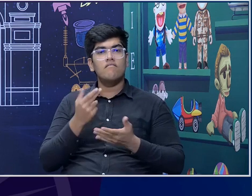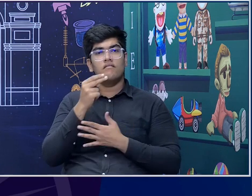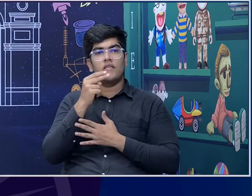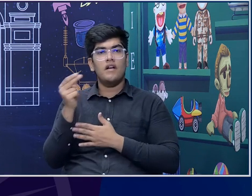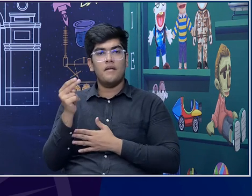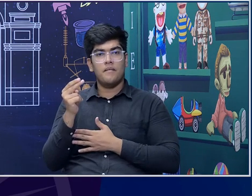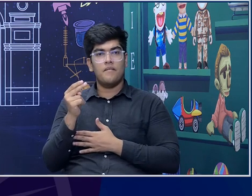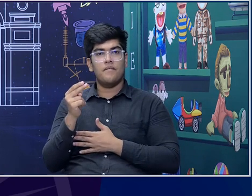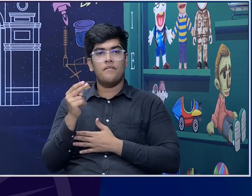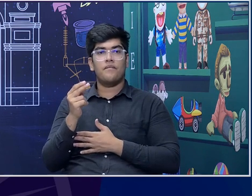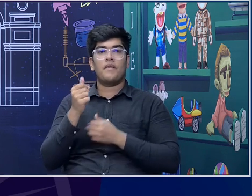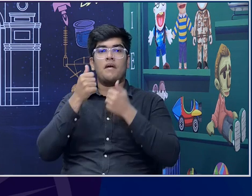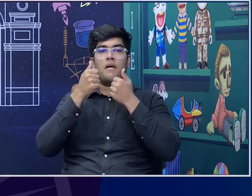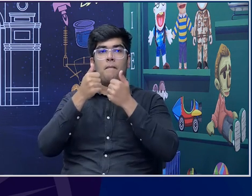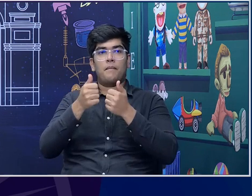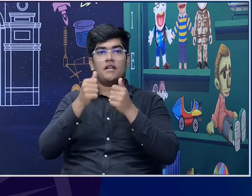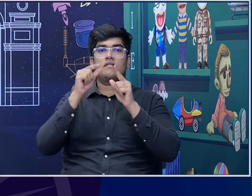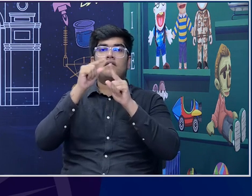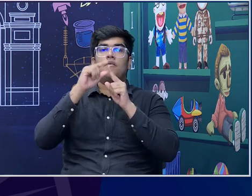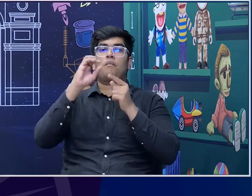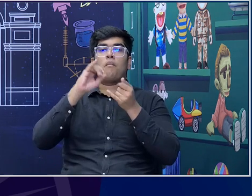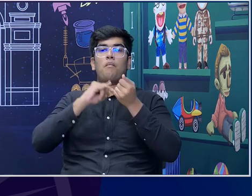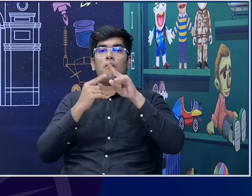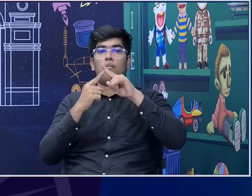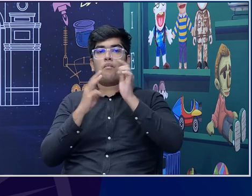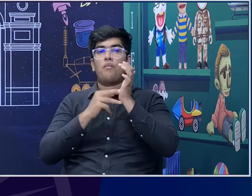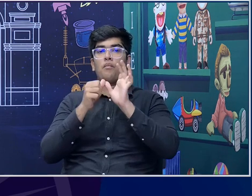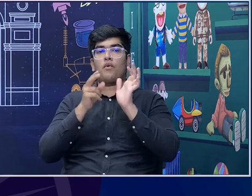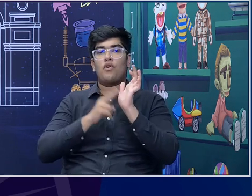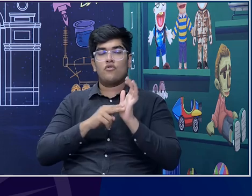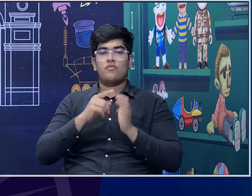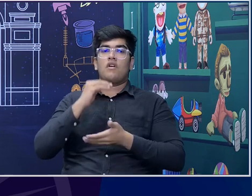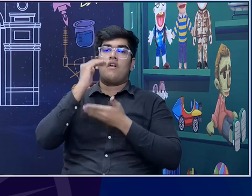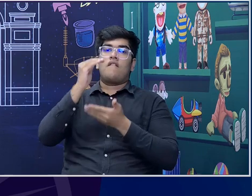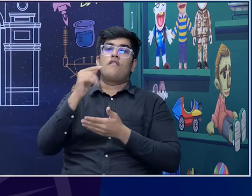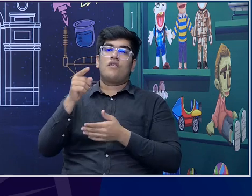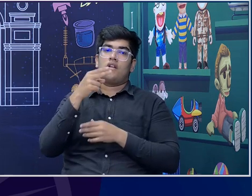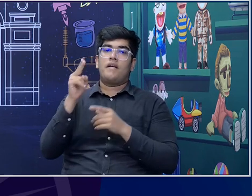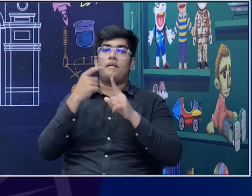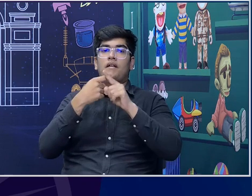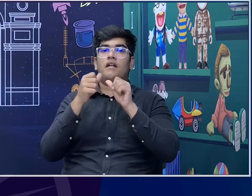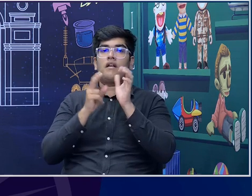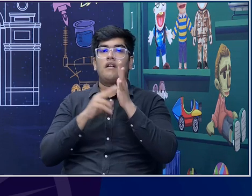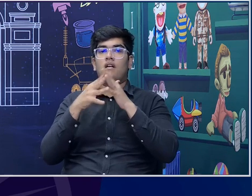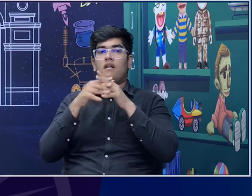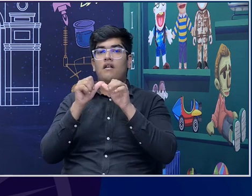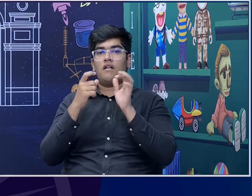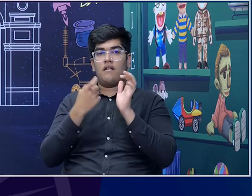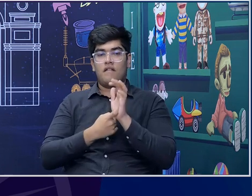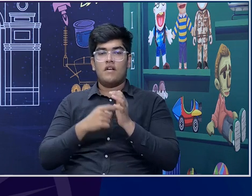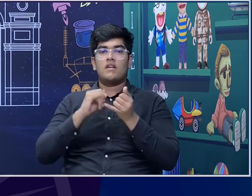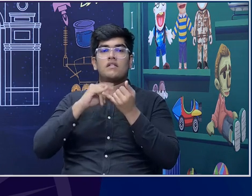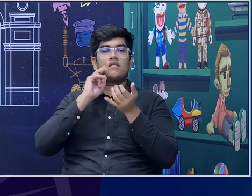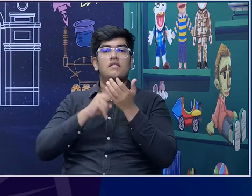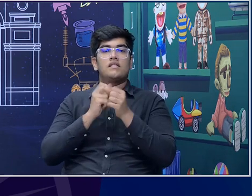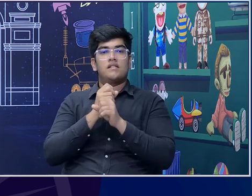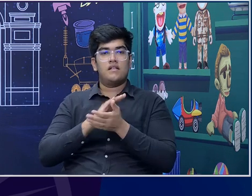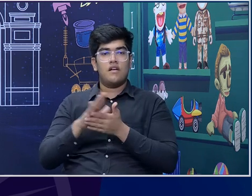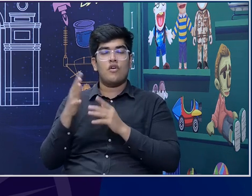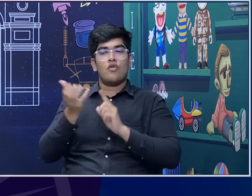उनक को 2004 में